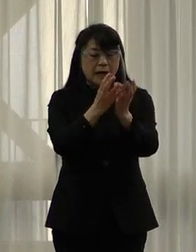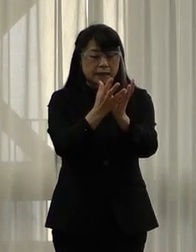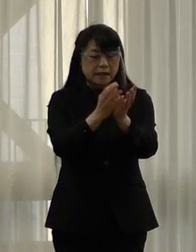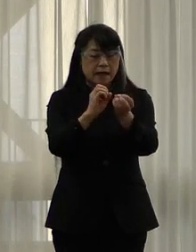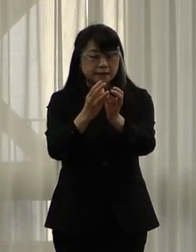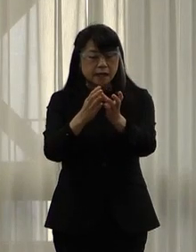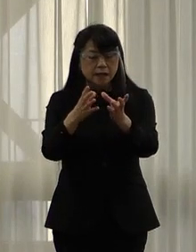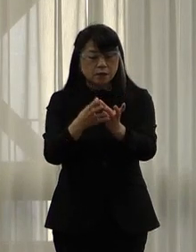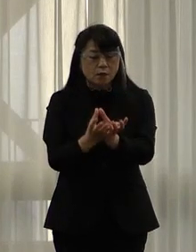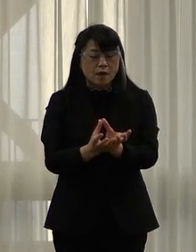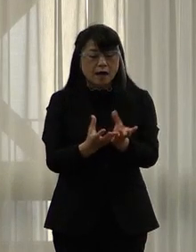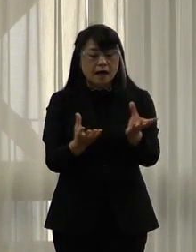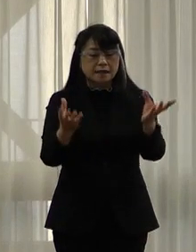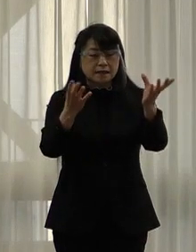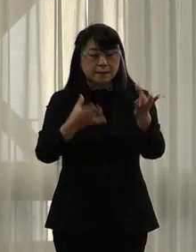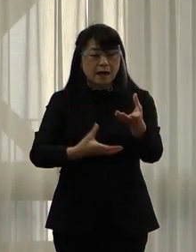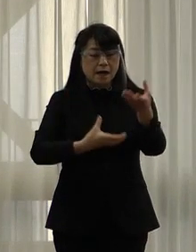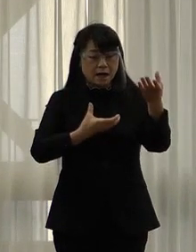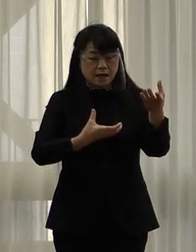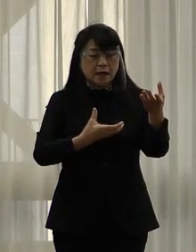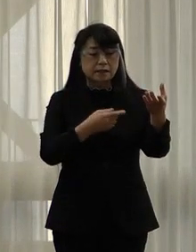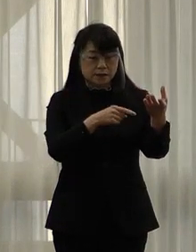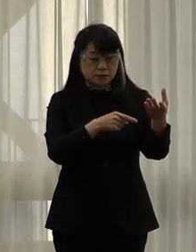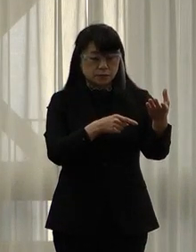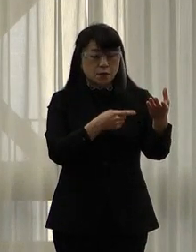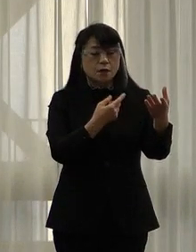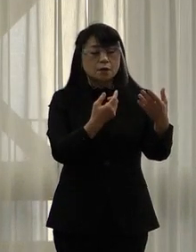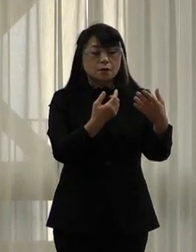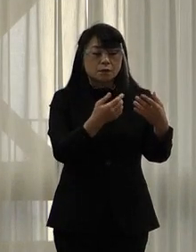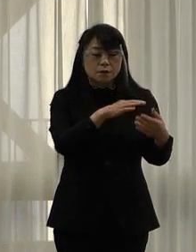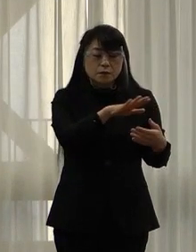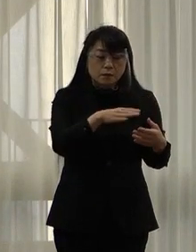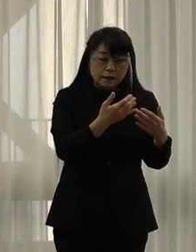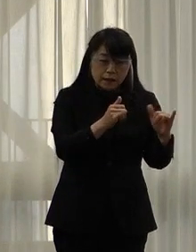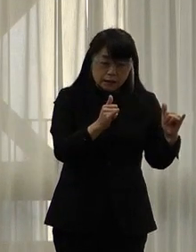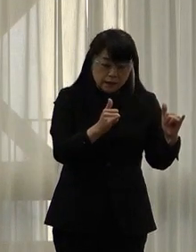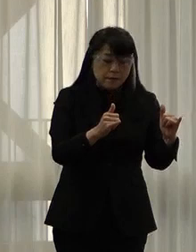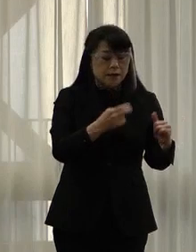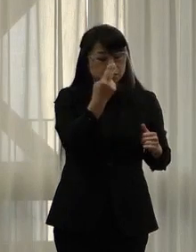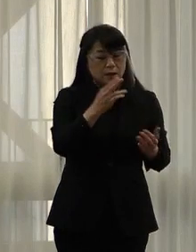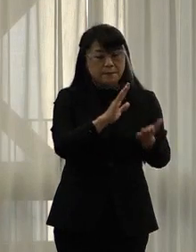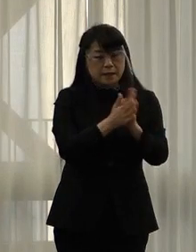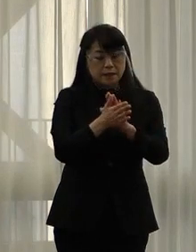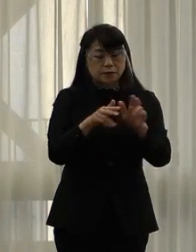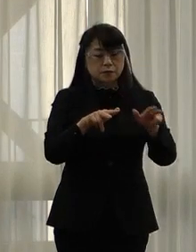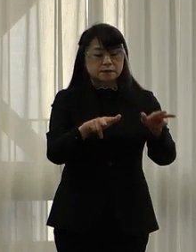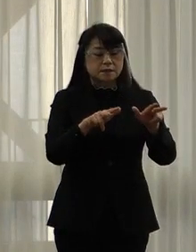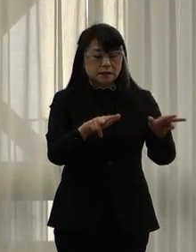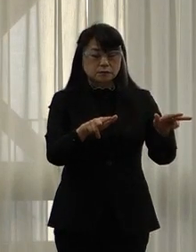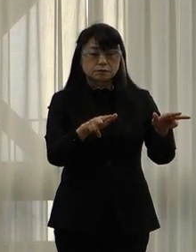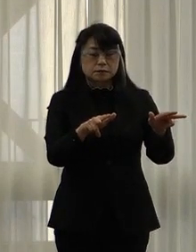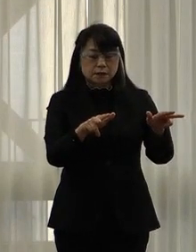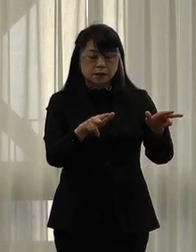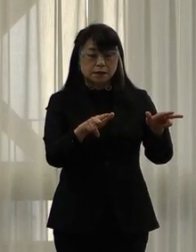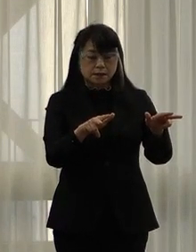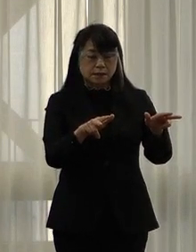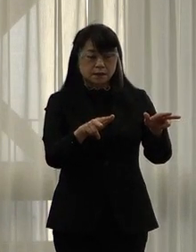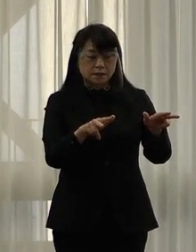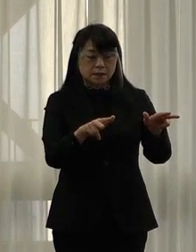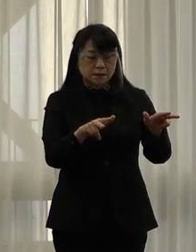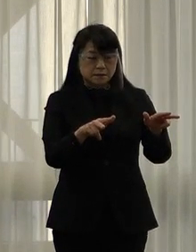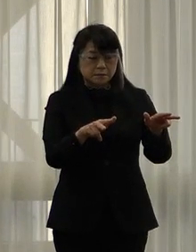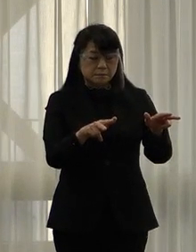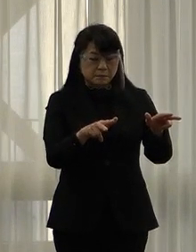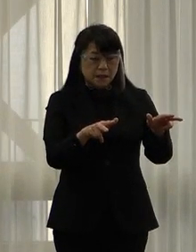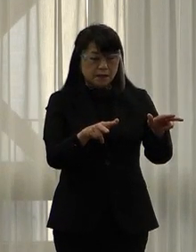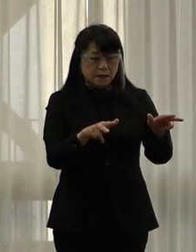ができます。でこの方々は富山県の政策にあまりこう刺さっていないん